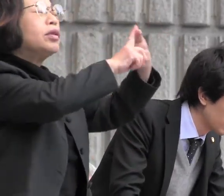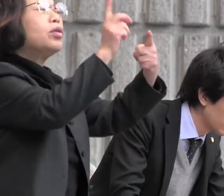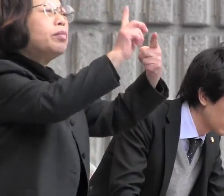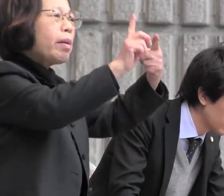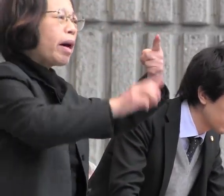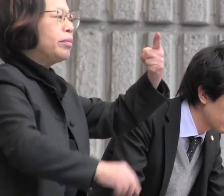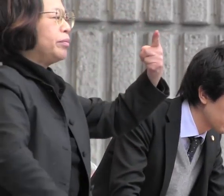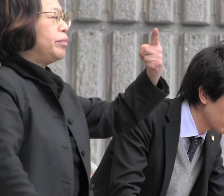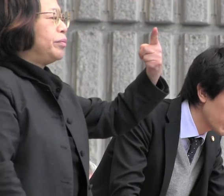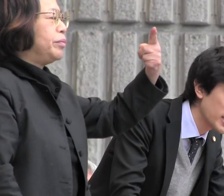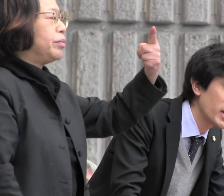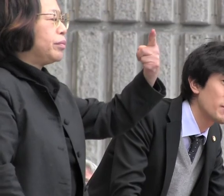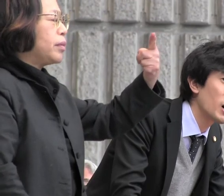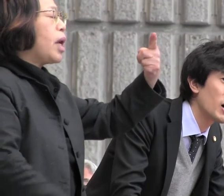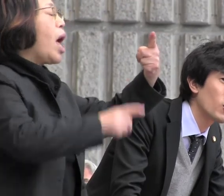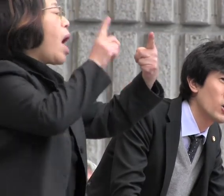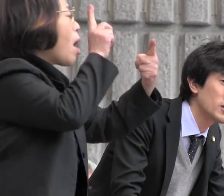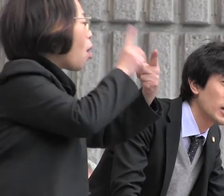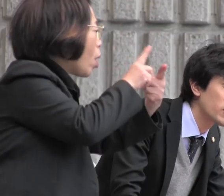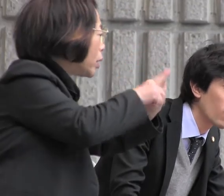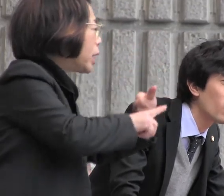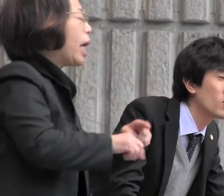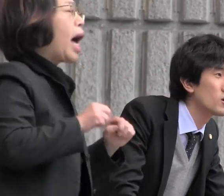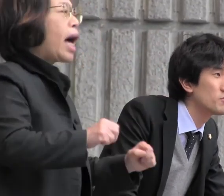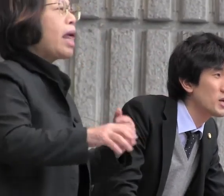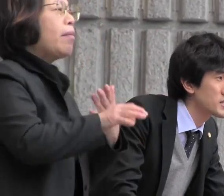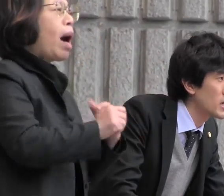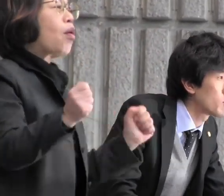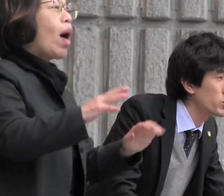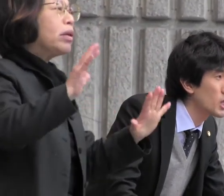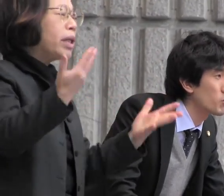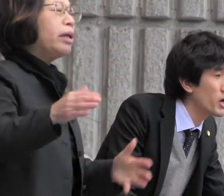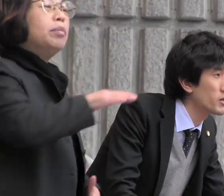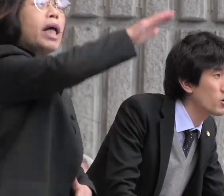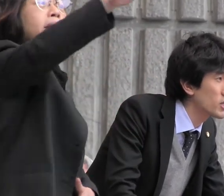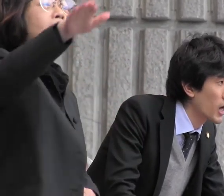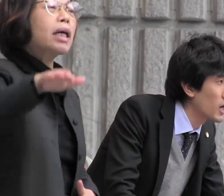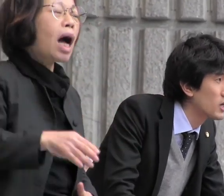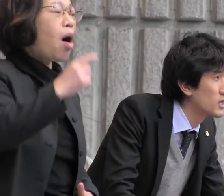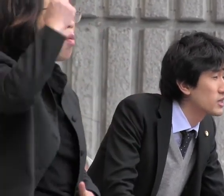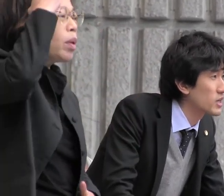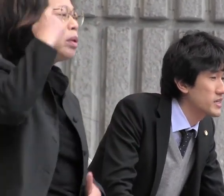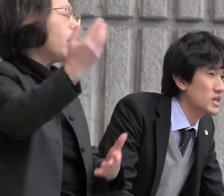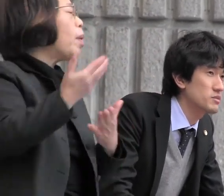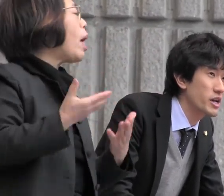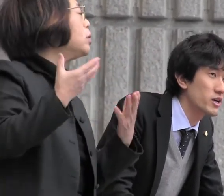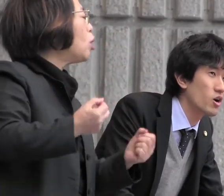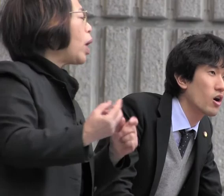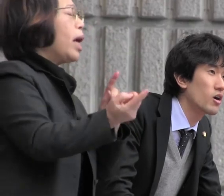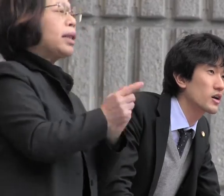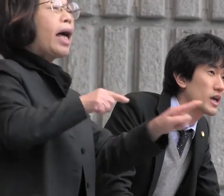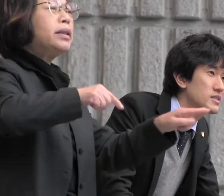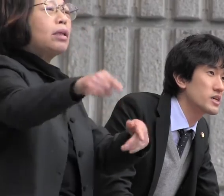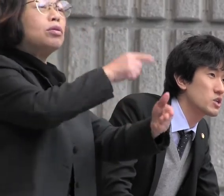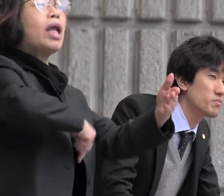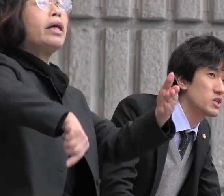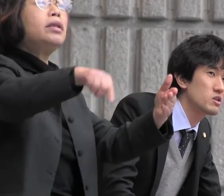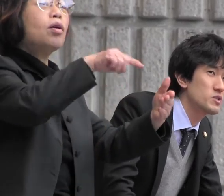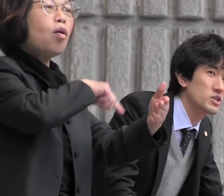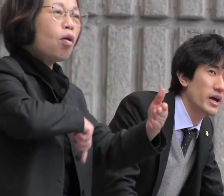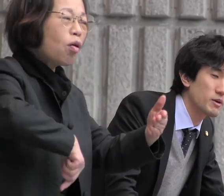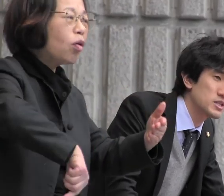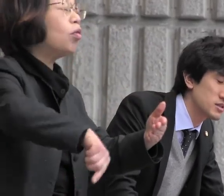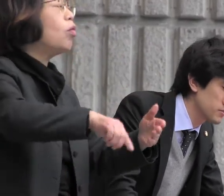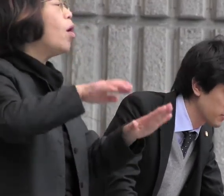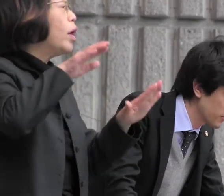目が、これさえやれば怖くないと皆さんが思ってもらえるような対策マニュアルを現在出版